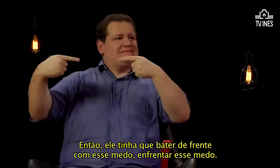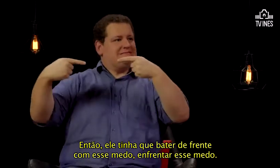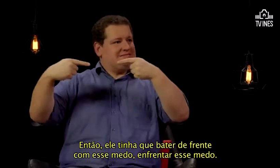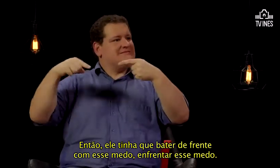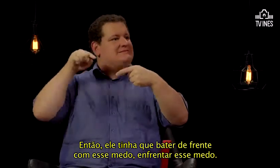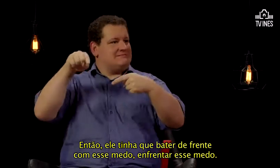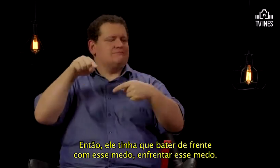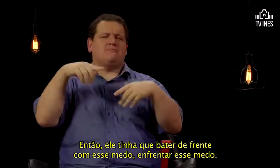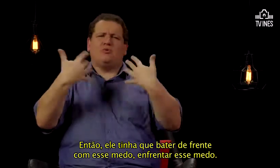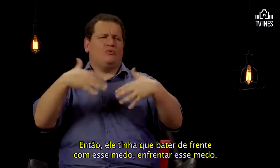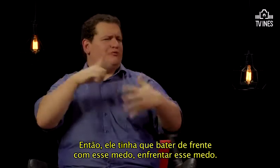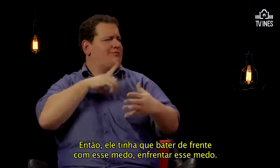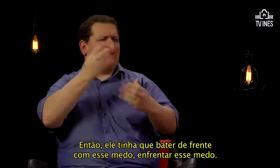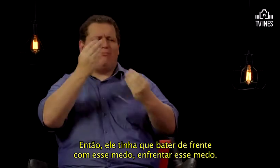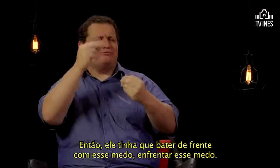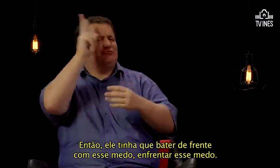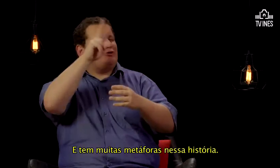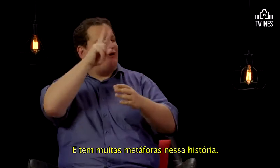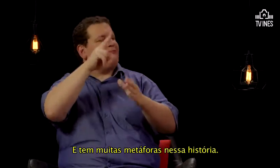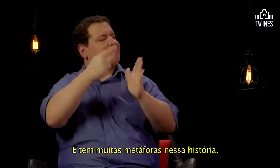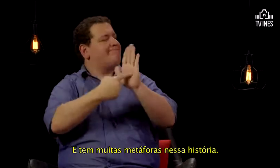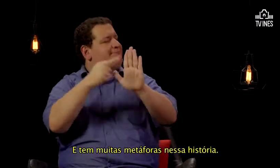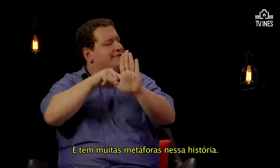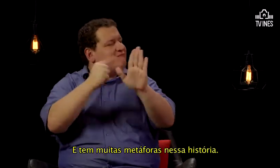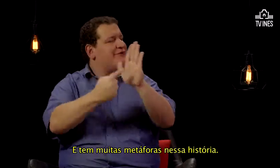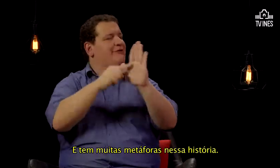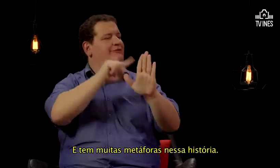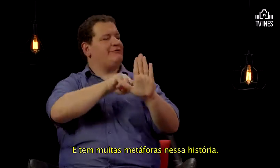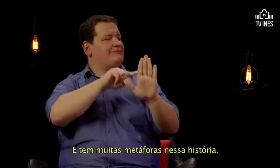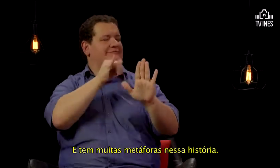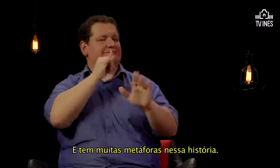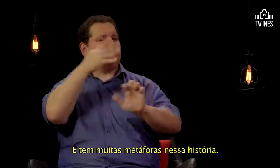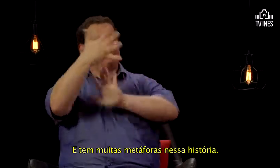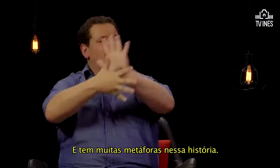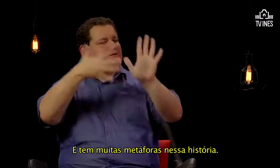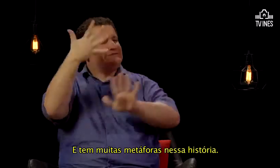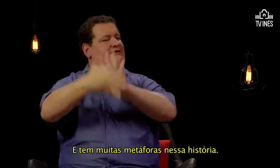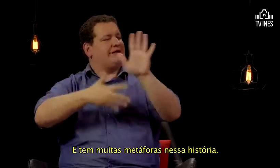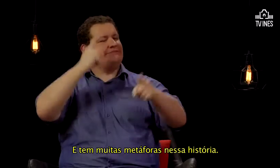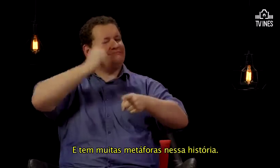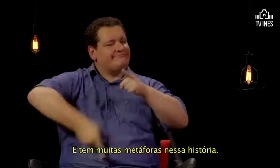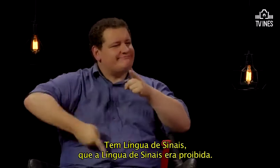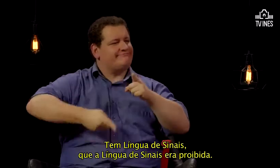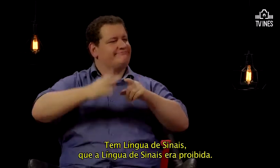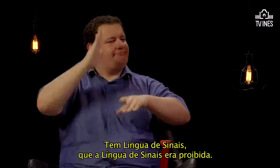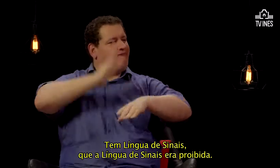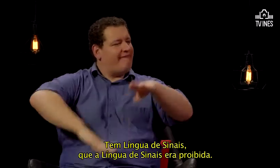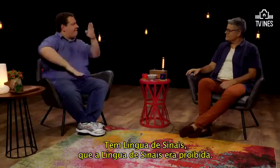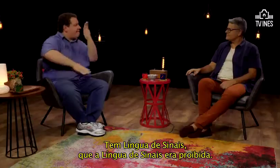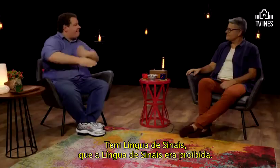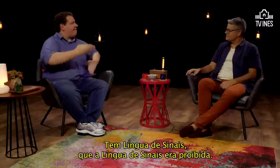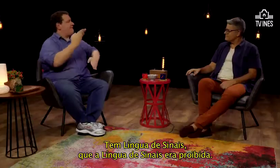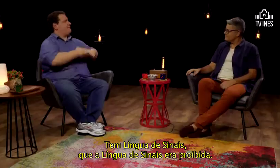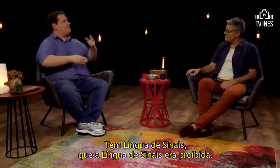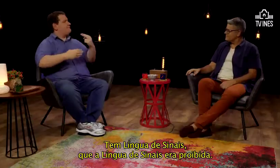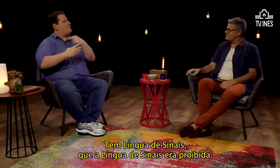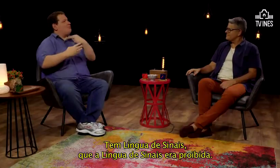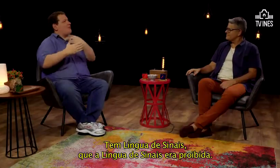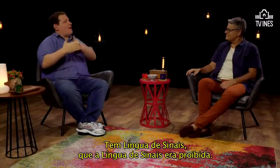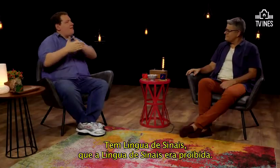Enfrentar esse medo. E tem muitas metáforas nessa história. Tem língua de sinais, a língua de sinais era proibida.